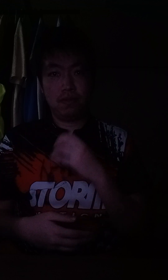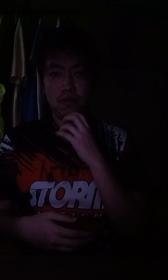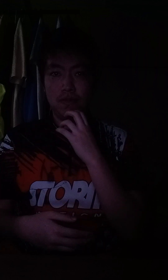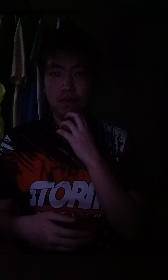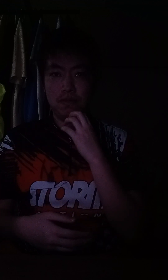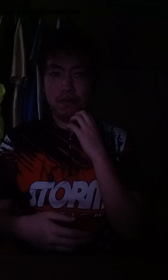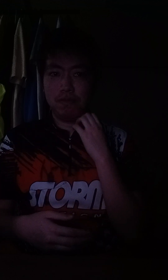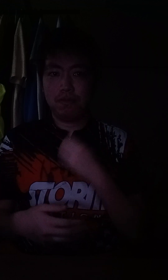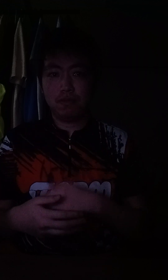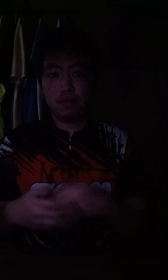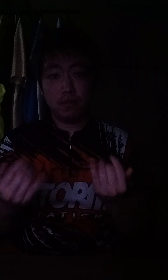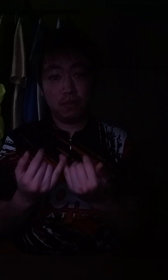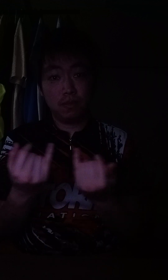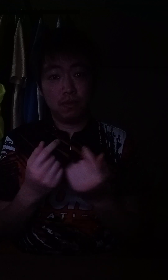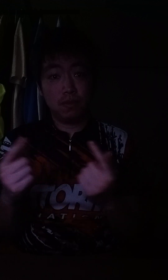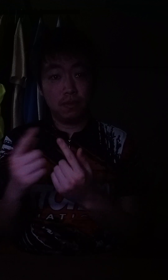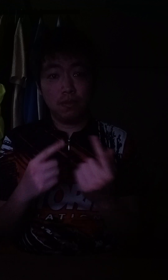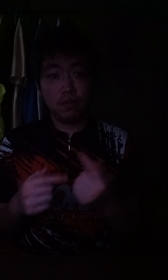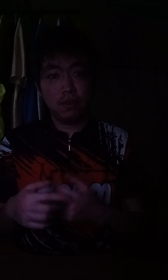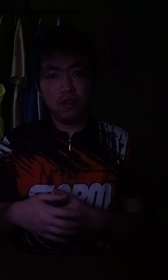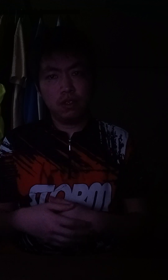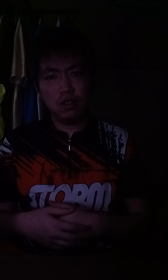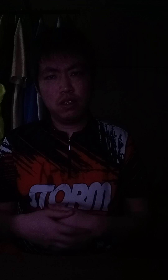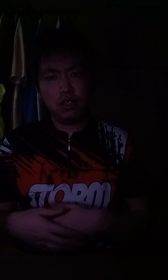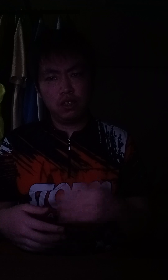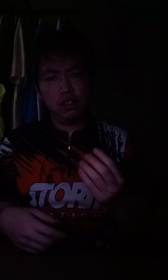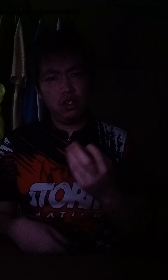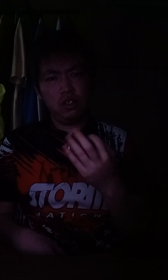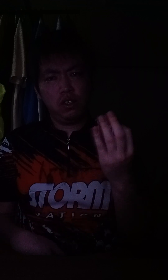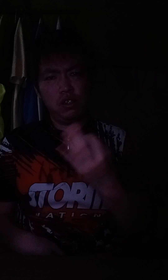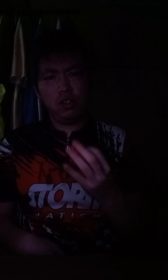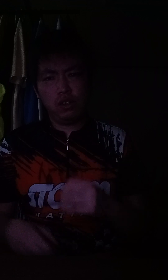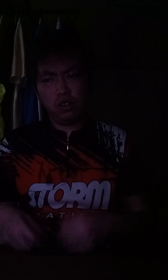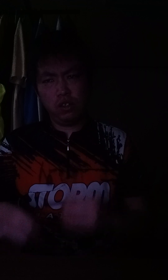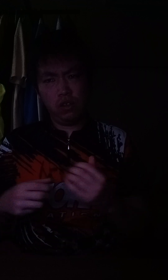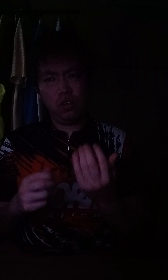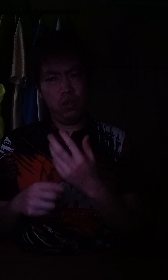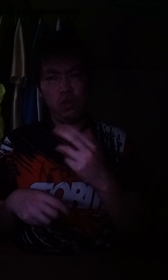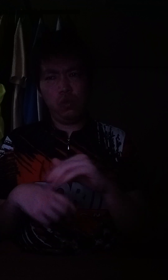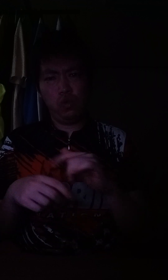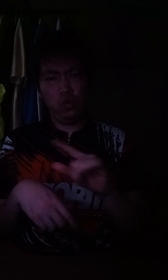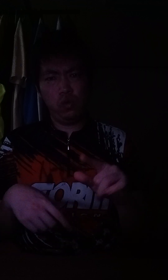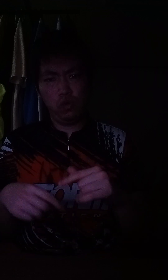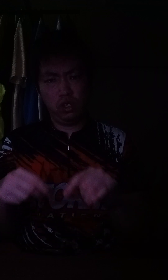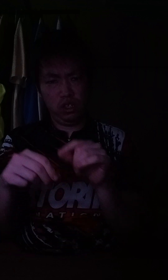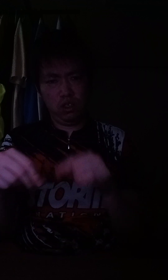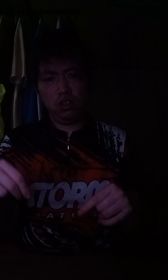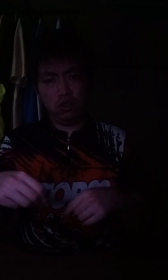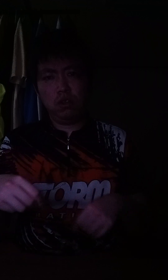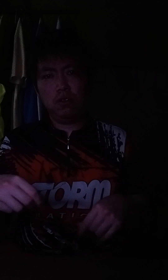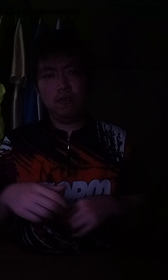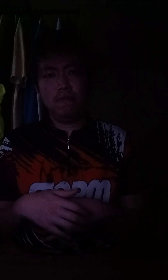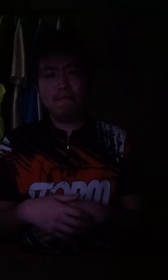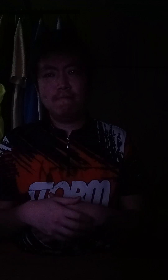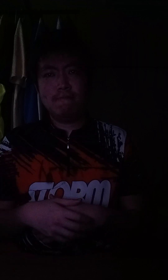근데 지금 이게 뭘 준비하시는 거예요? 아야, 소변을 못 보니까 소변을 뺏는 거야.